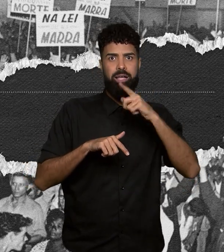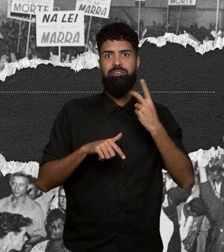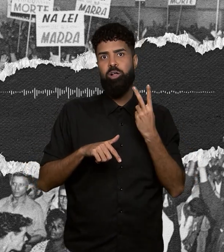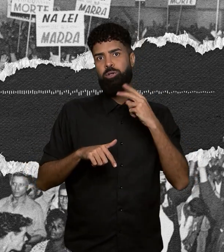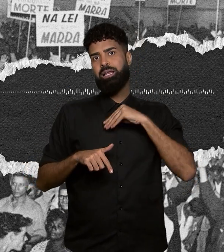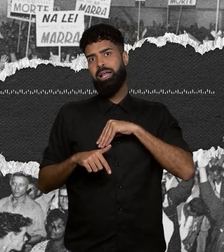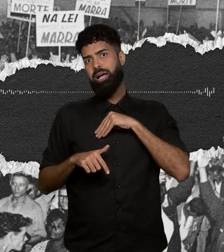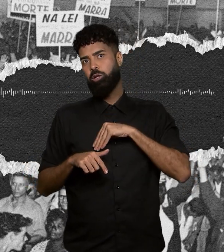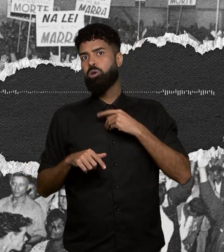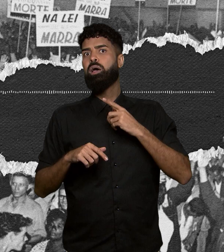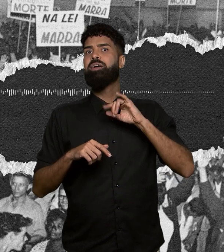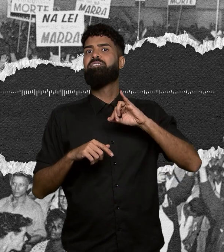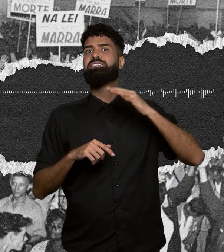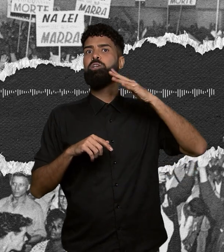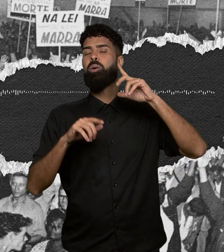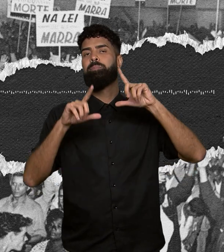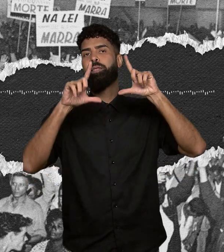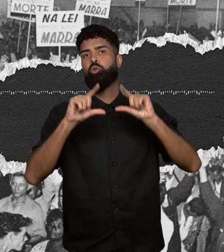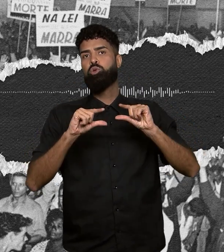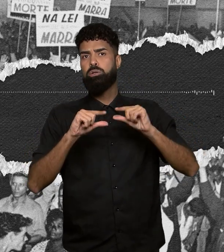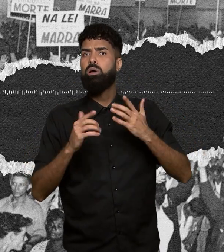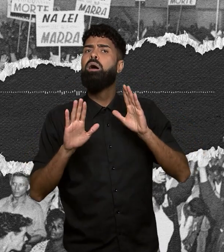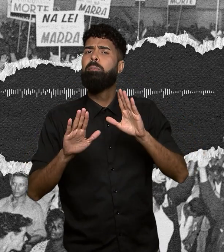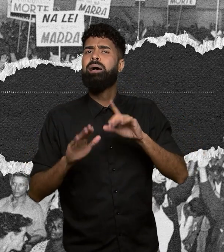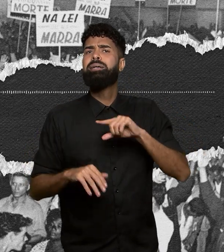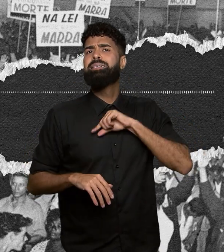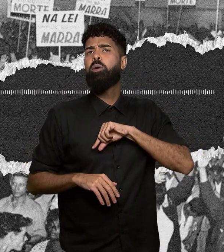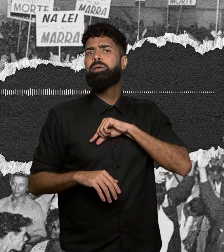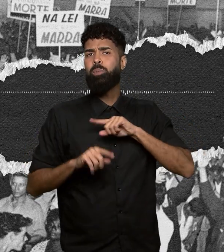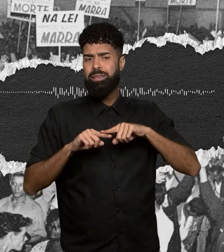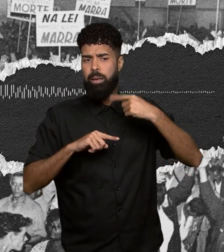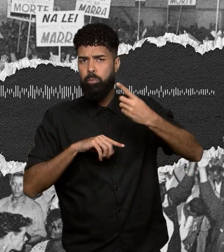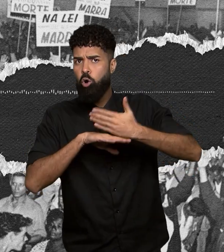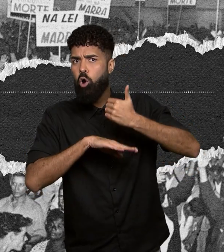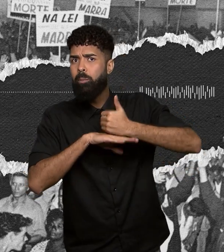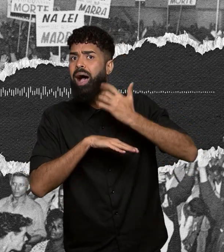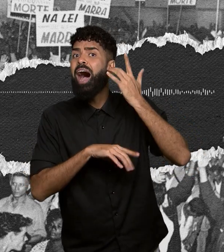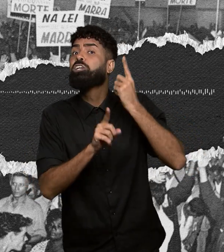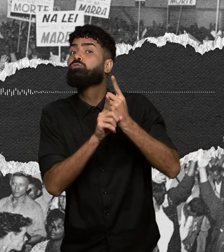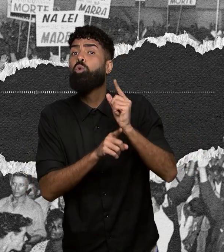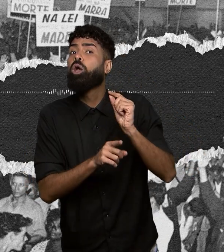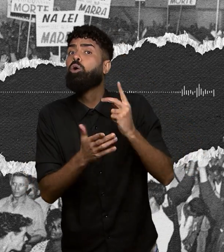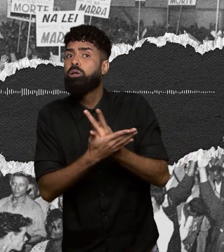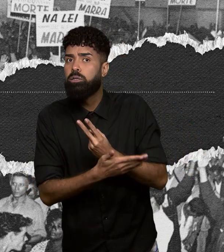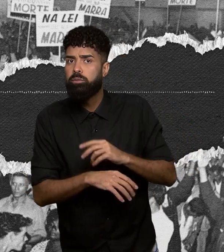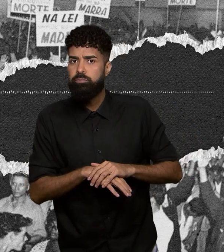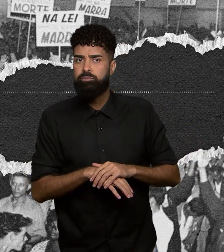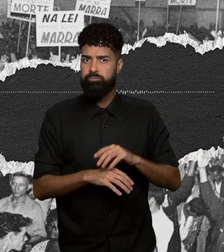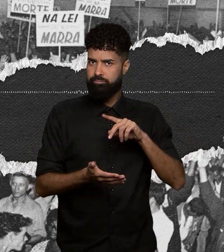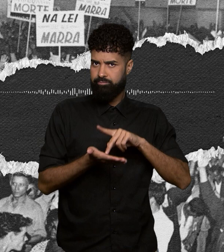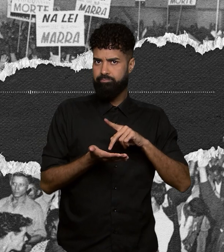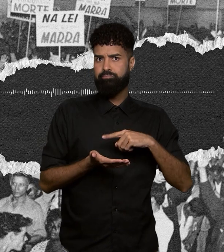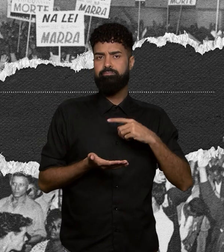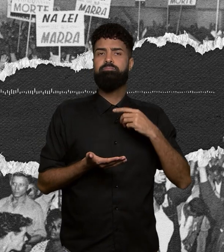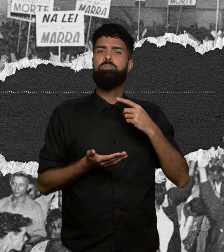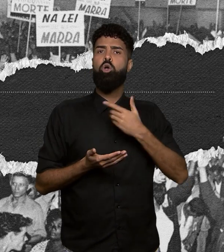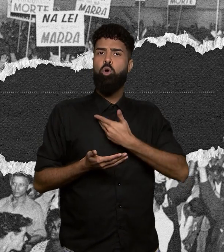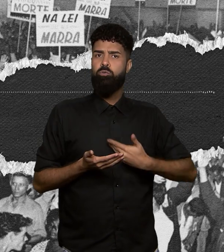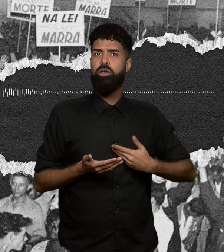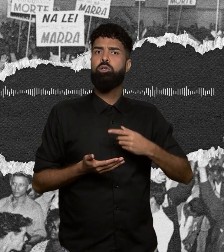agora adivinha o que aconteceu com o salário mínimo depois do golpe o que o governo fez foi modificar a política de